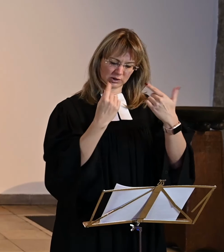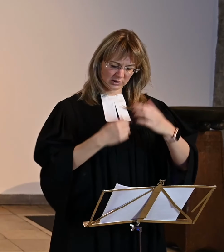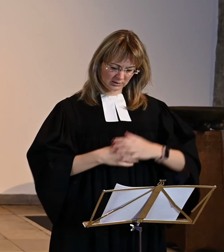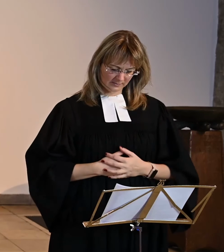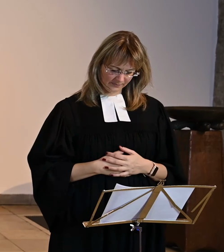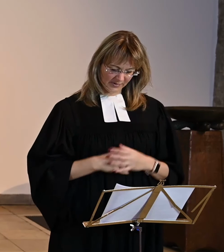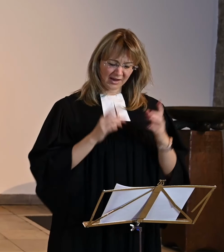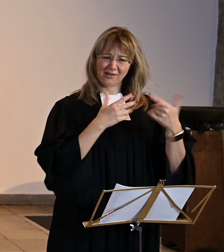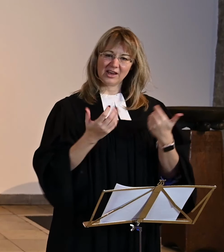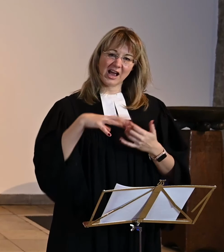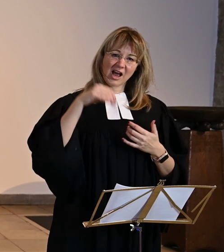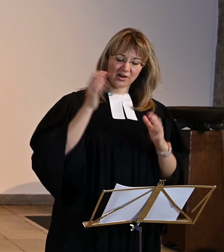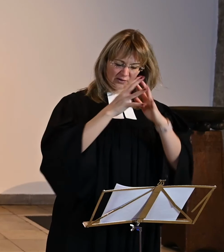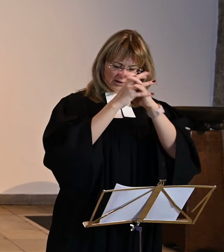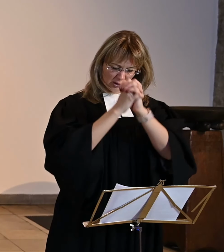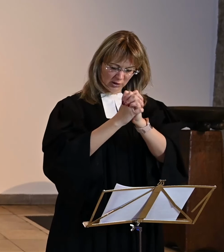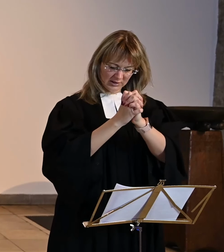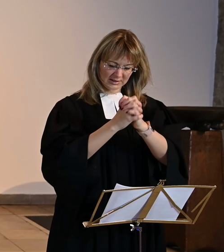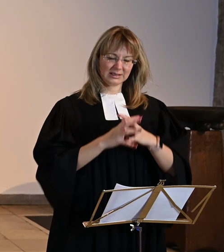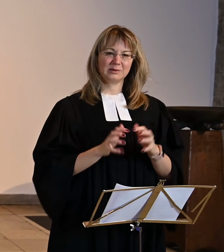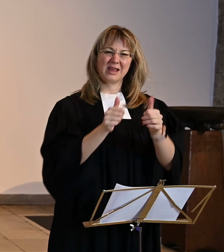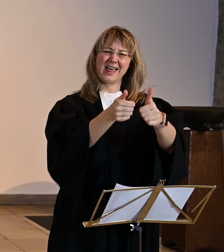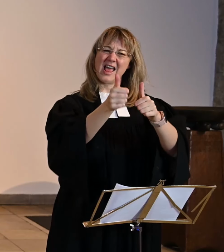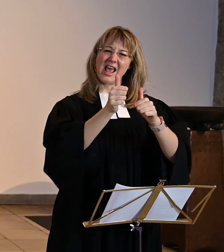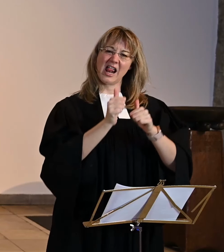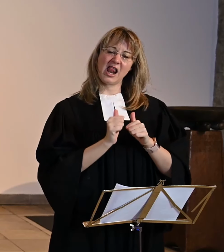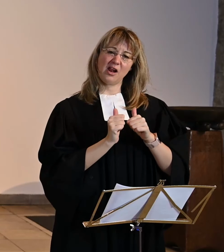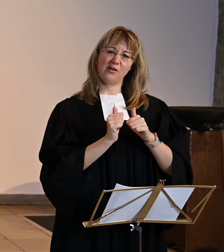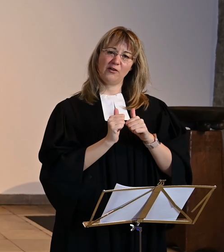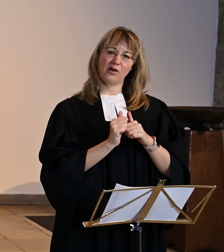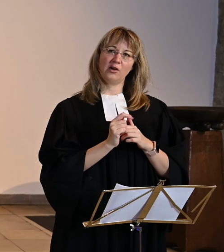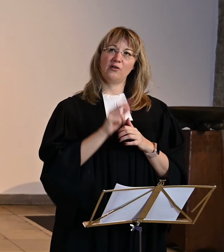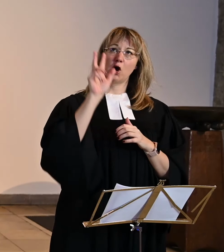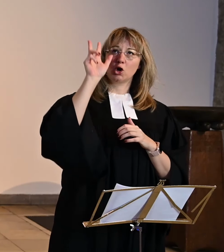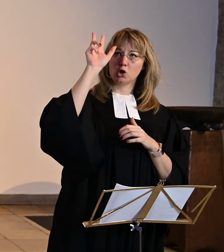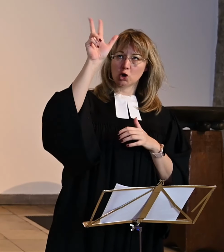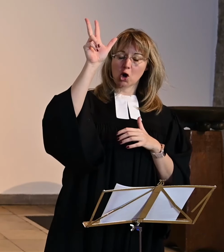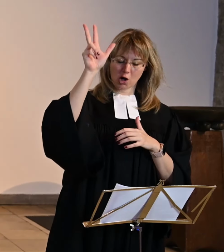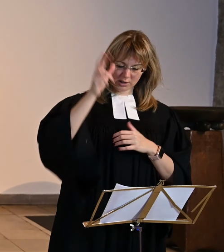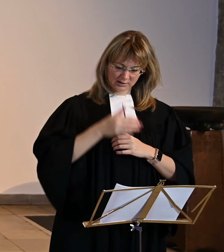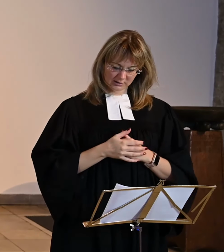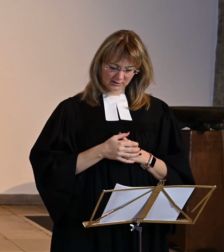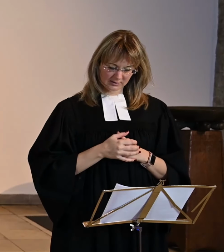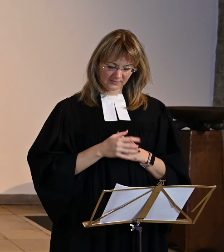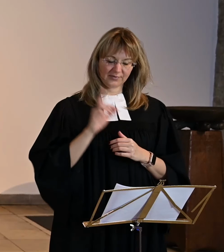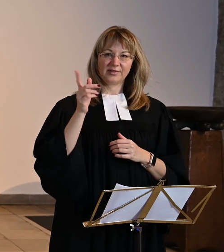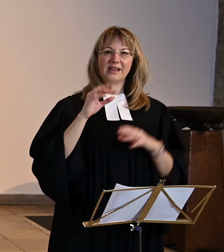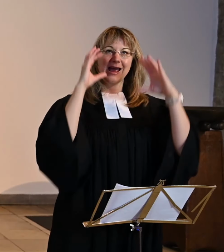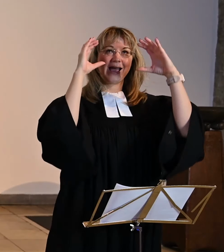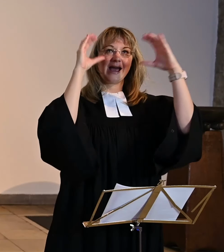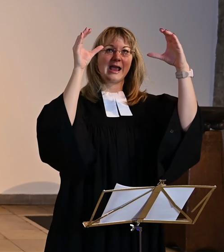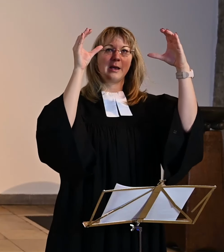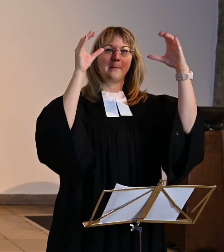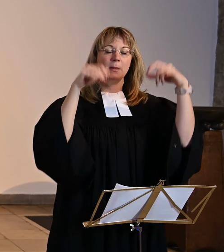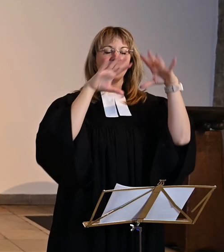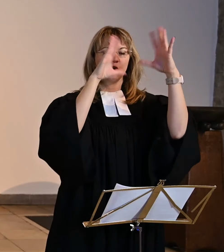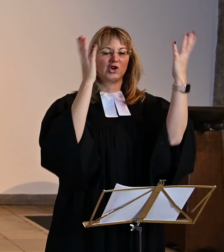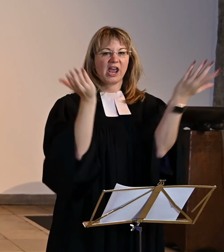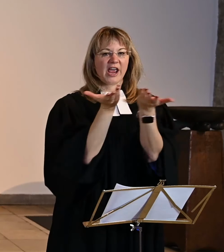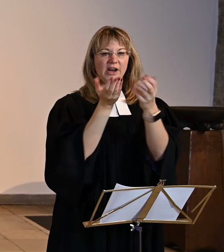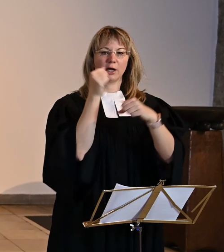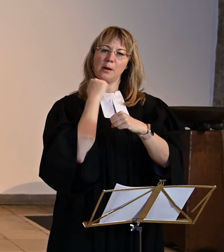So beginnen wir nun unseren Gottesdienst. Unsere Hilfe ist im Namen des Herrn, der